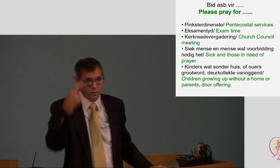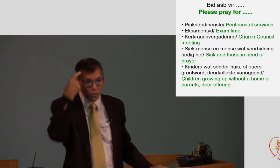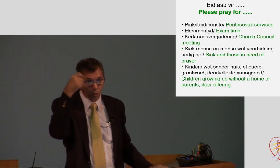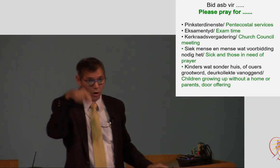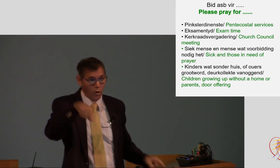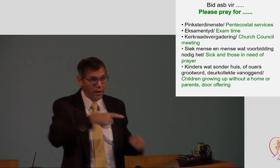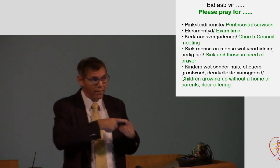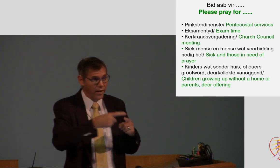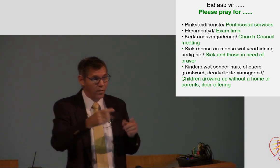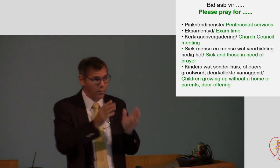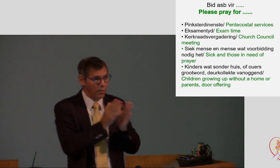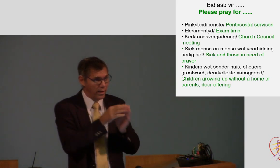Onthou hierdie week om te bid.